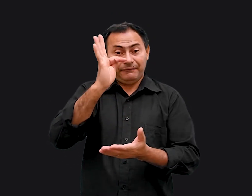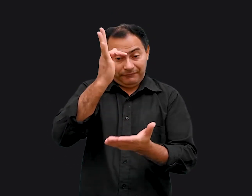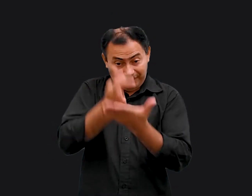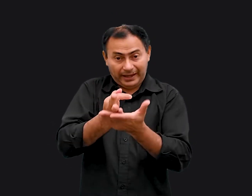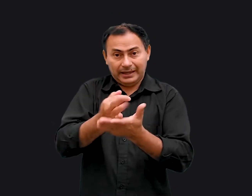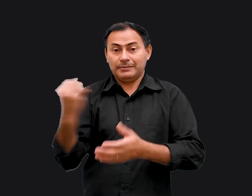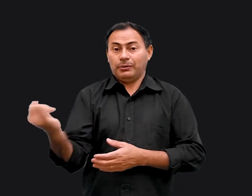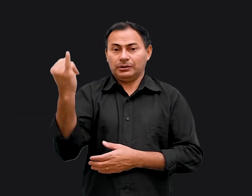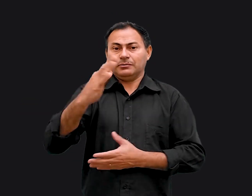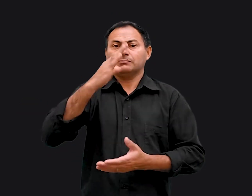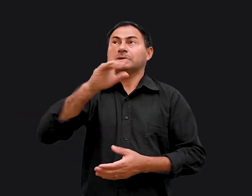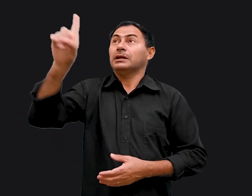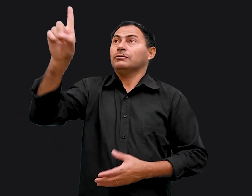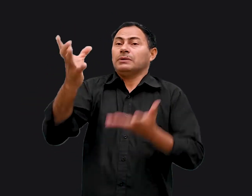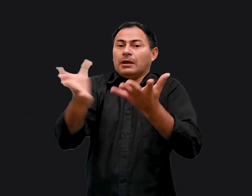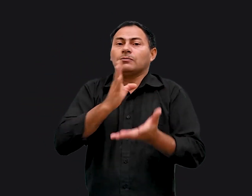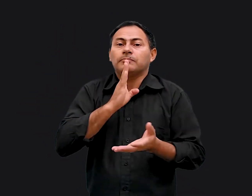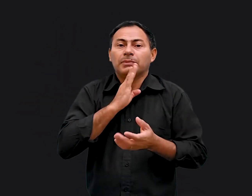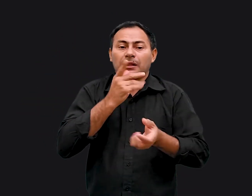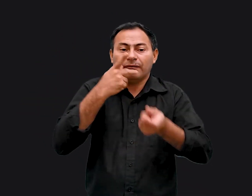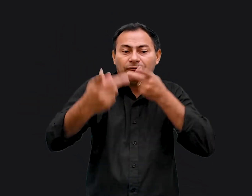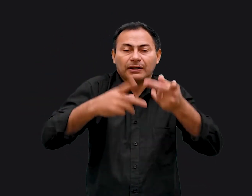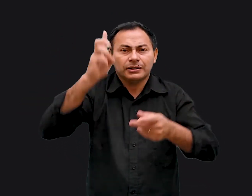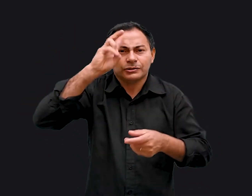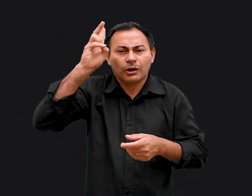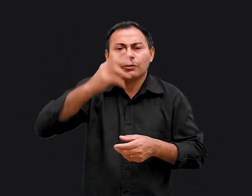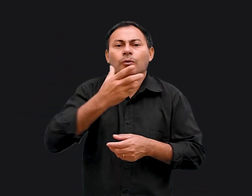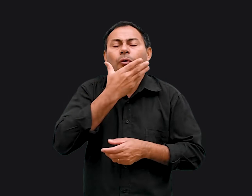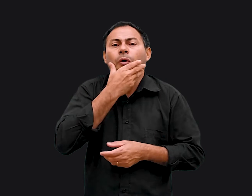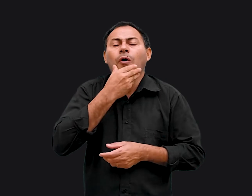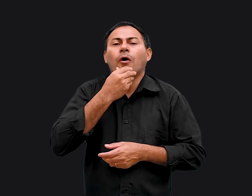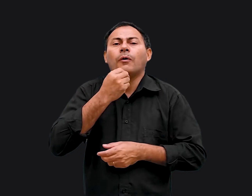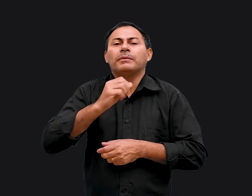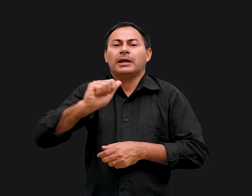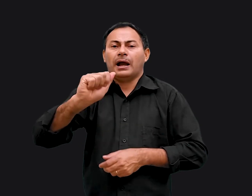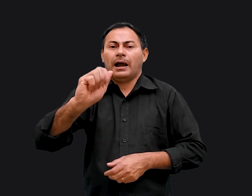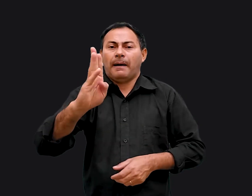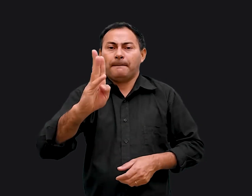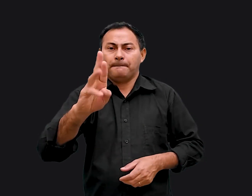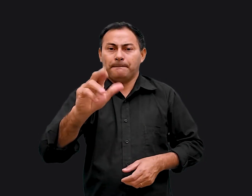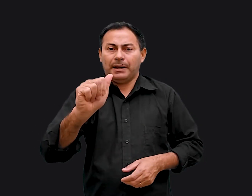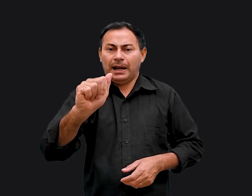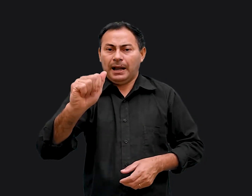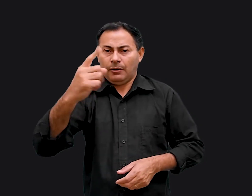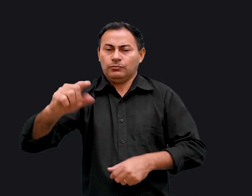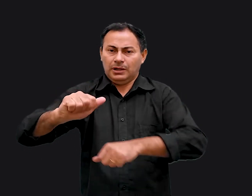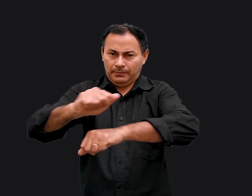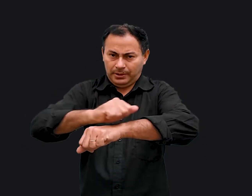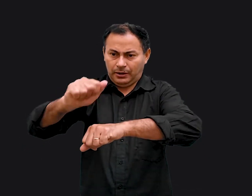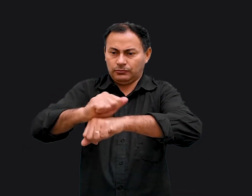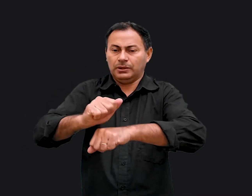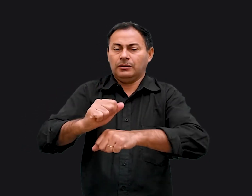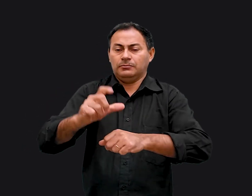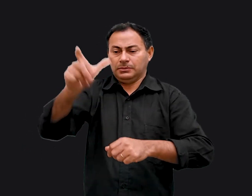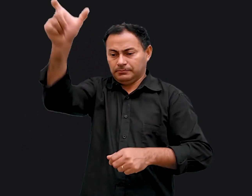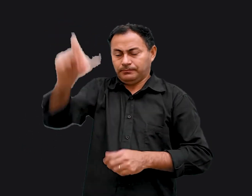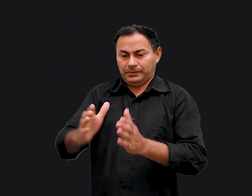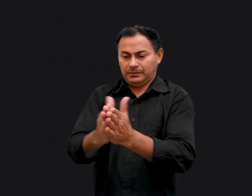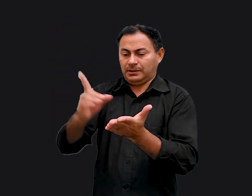que conheçamos a fé. Ele nos conta a história de um homem chamado Abraão, um belo personagem da Bíblia. Abraão é o personagem bíblico do